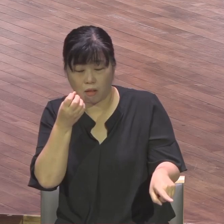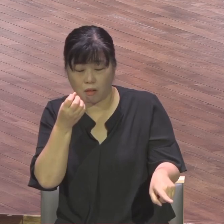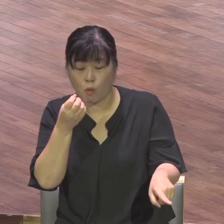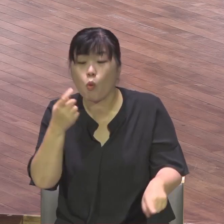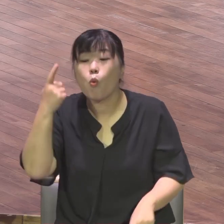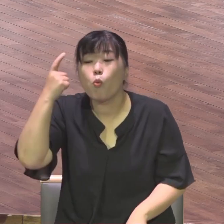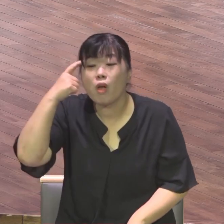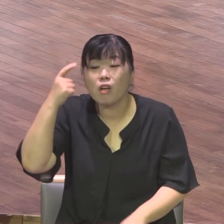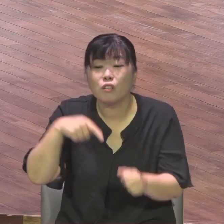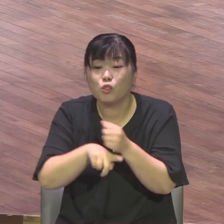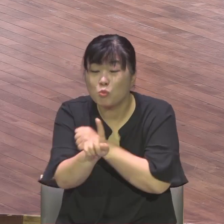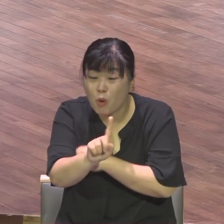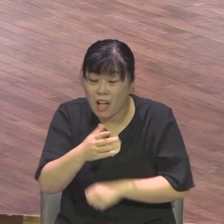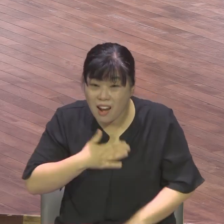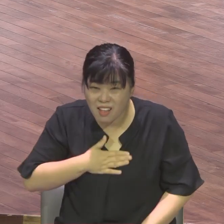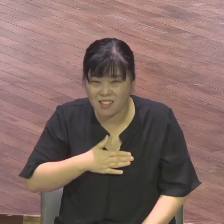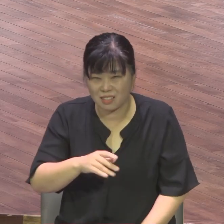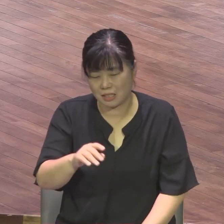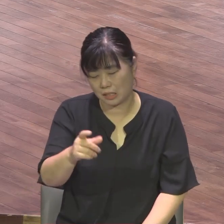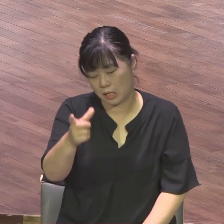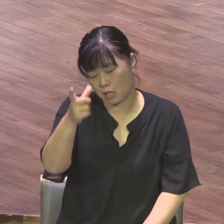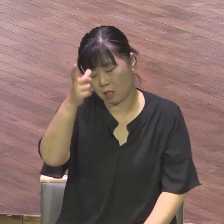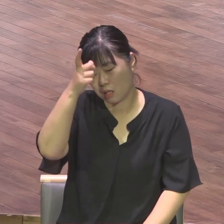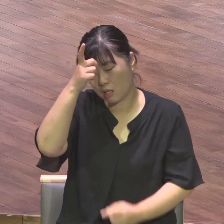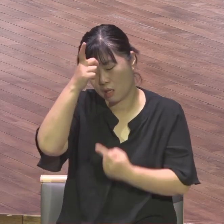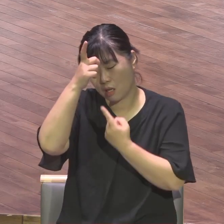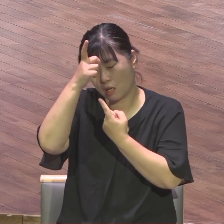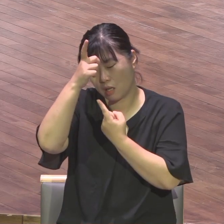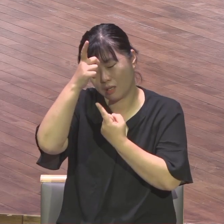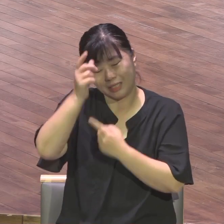존경을 따라야지. 불신자도